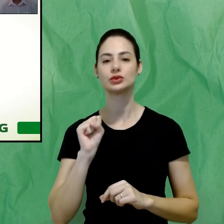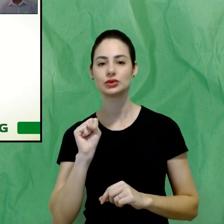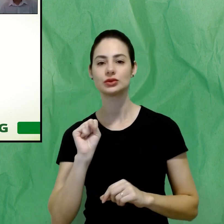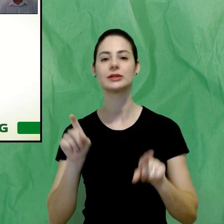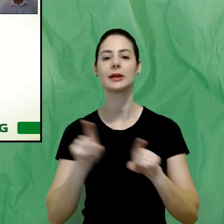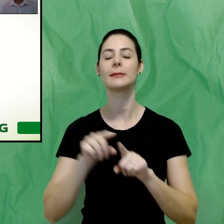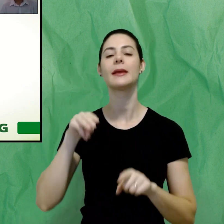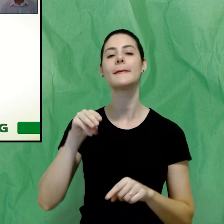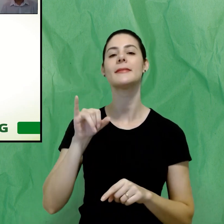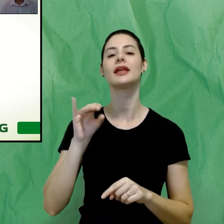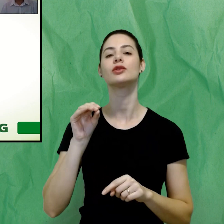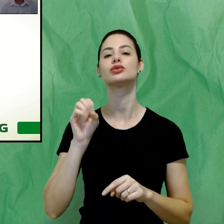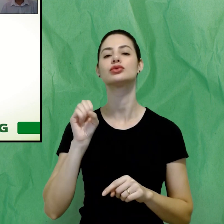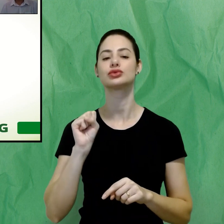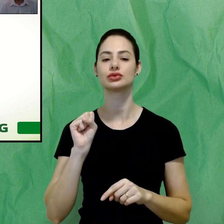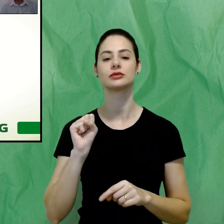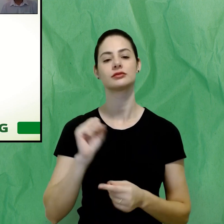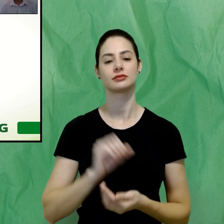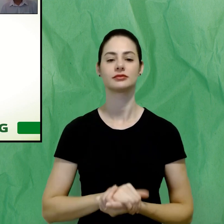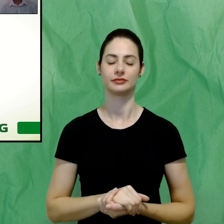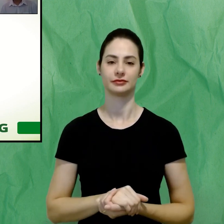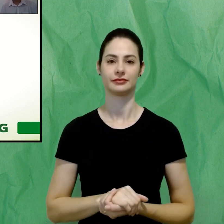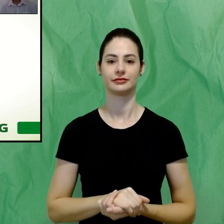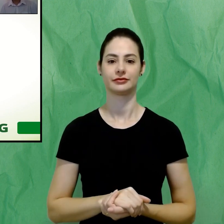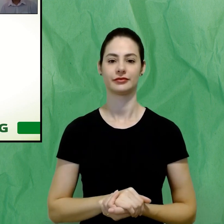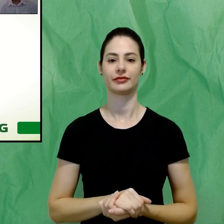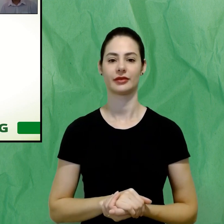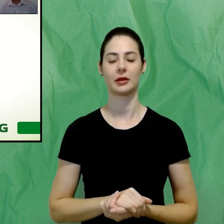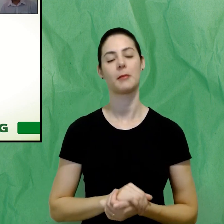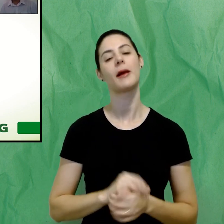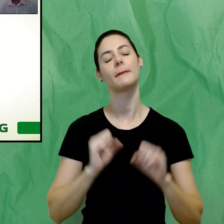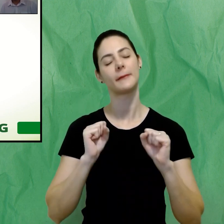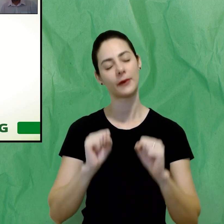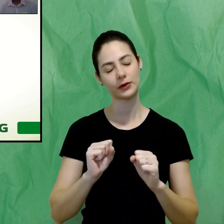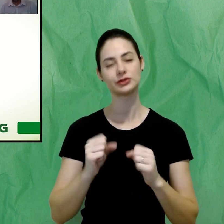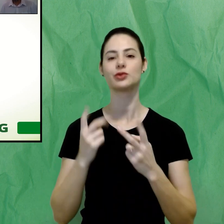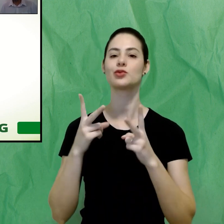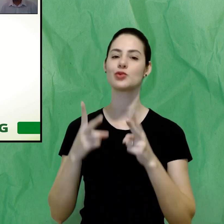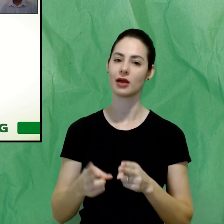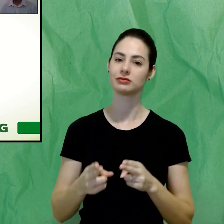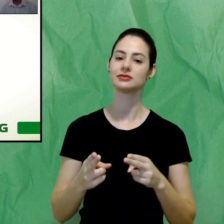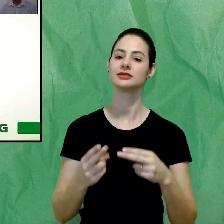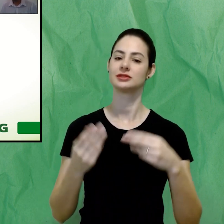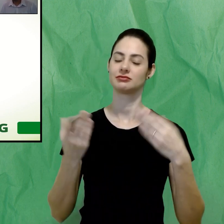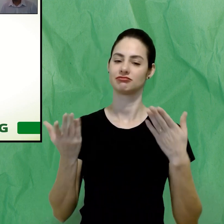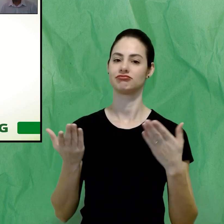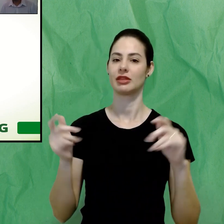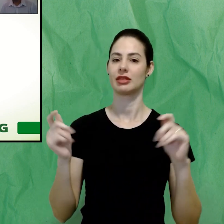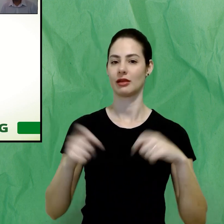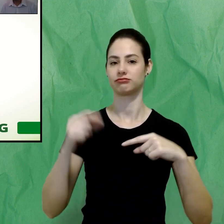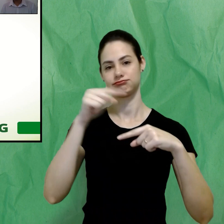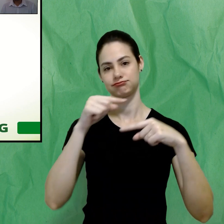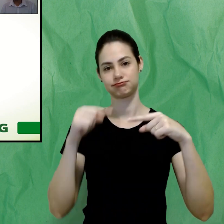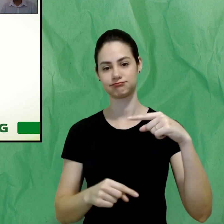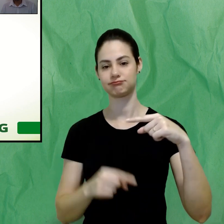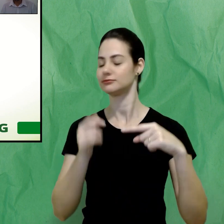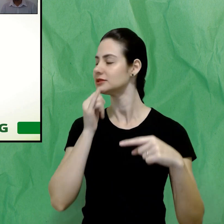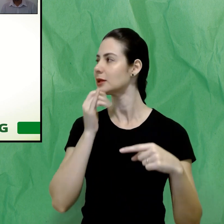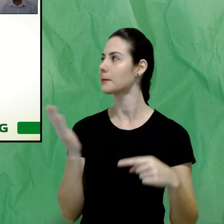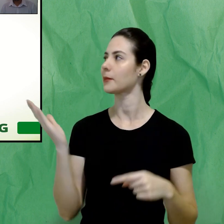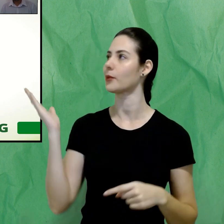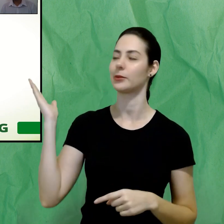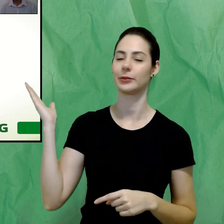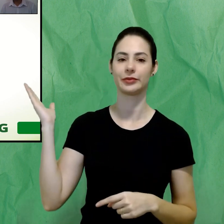D, e os meios, B e C. Mas eu posso representar uma proporção também